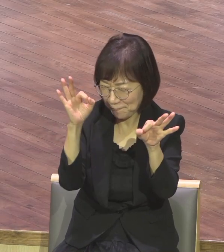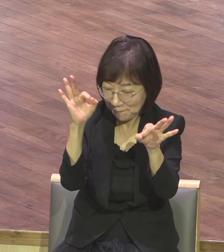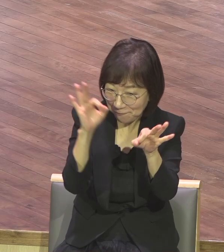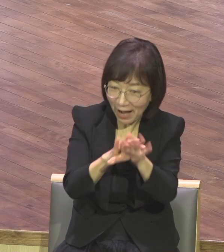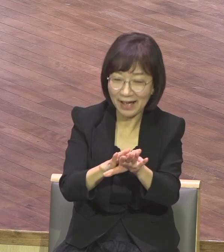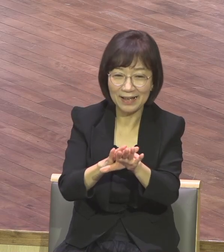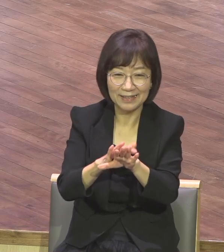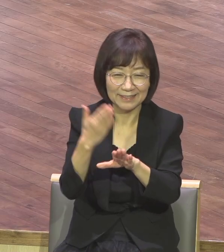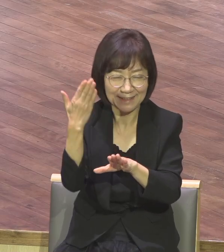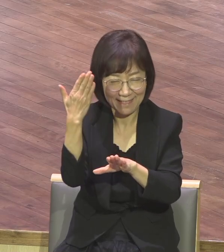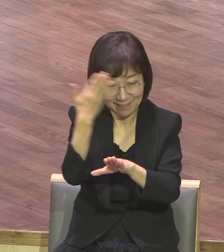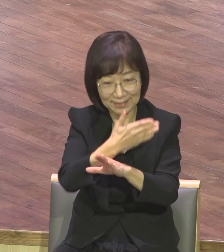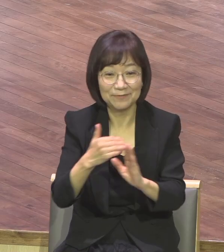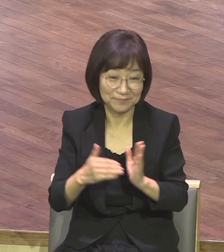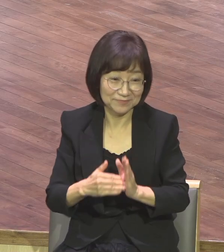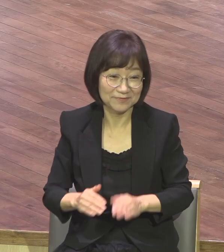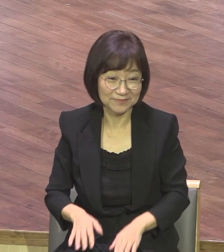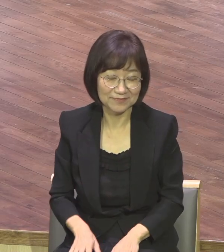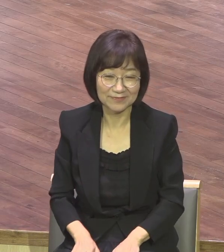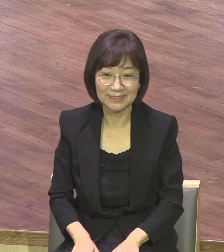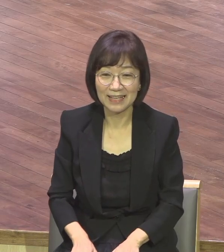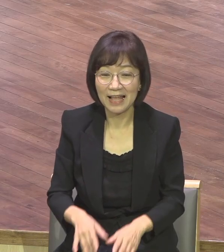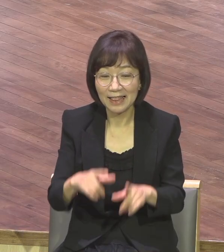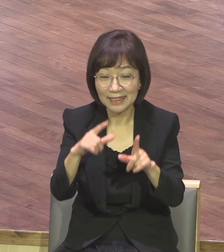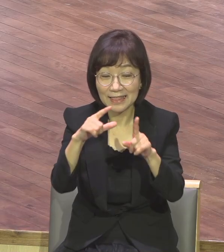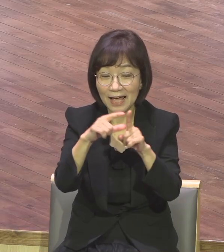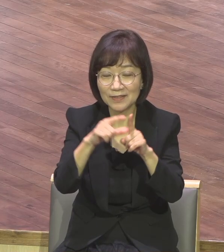여러분 무엇보다도 이 범사